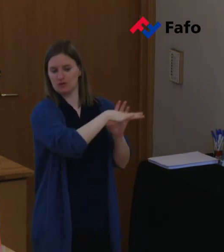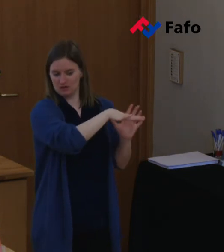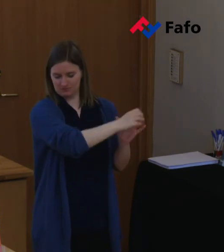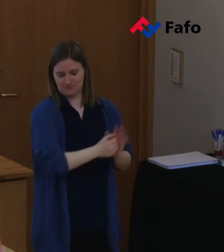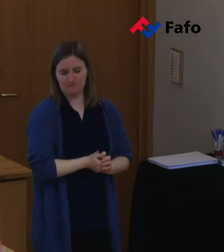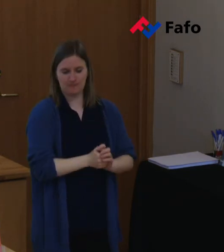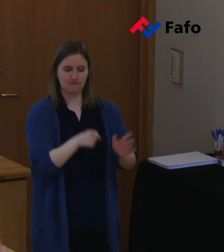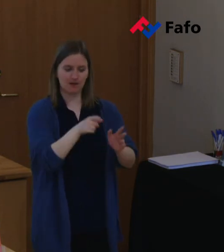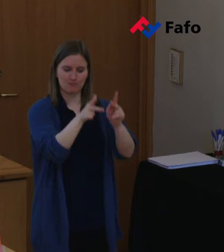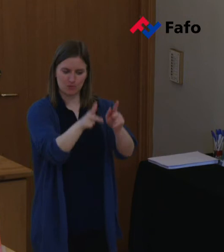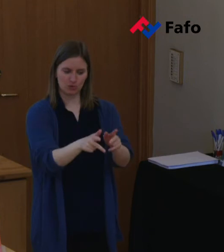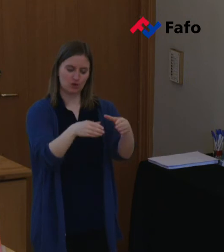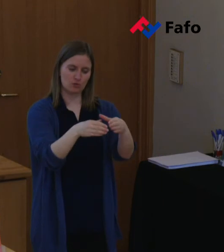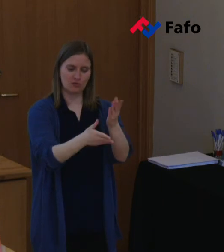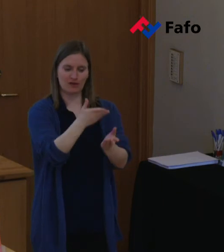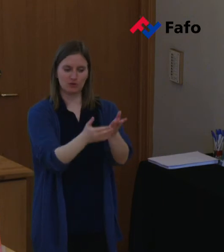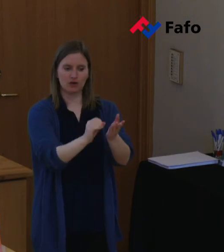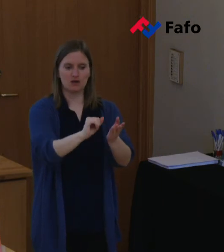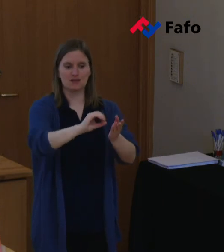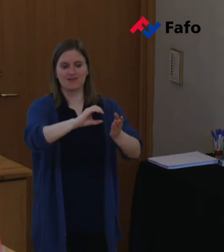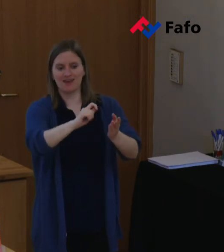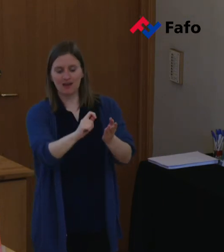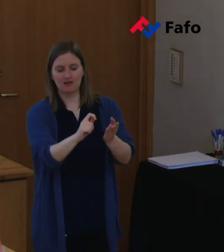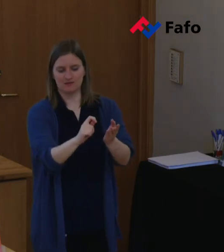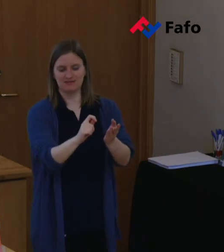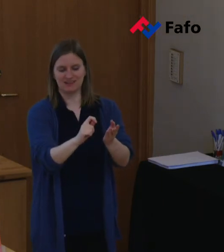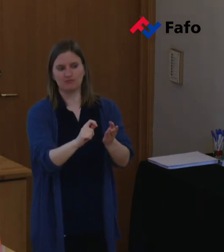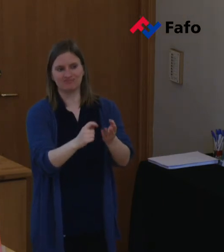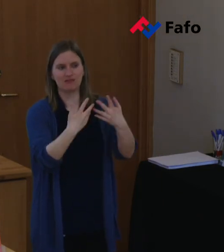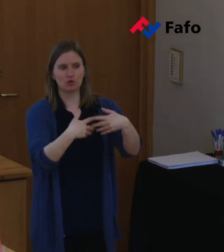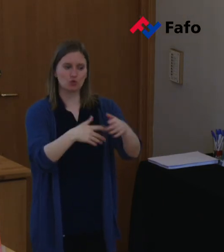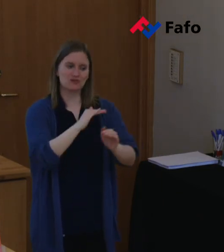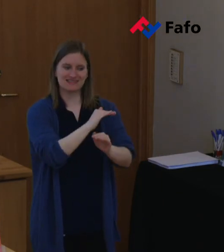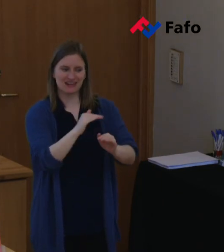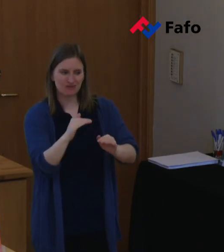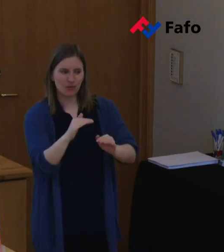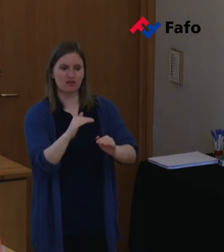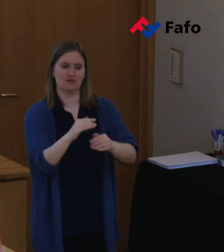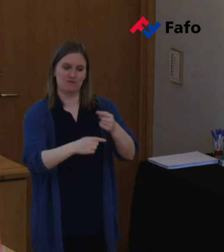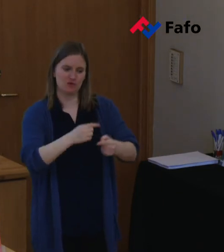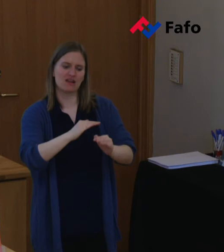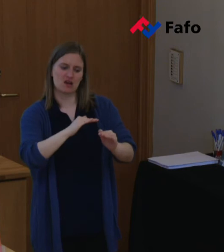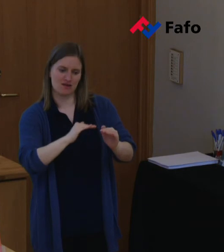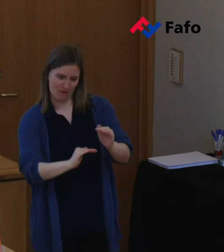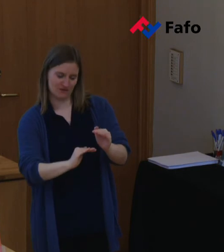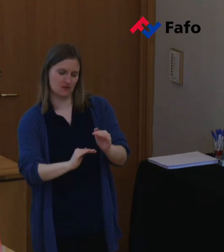denne brukergruppen som evaluert i ACT, så var også selvfølgelig funksjonsnivået var fortsatt faktisk lavt,